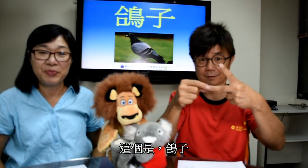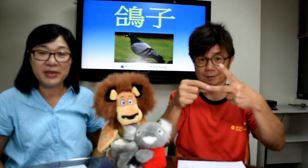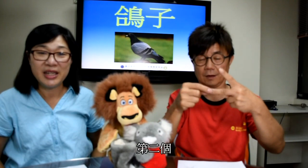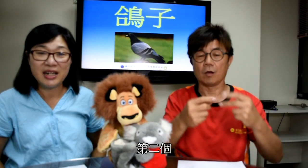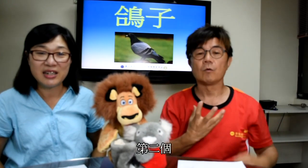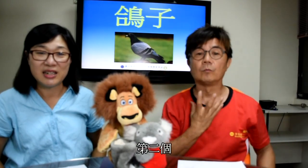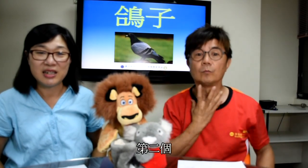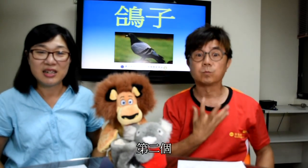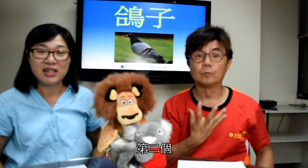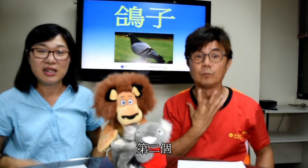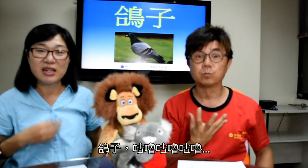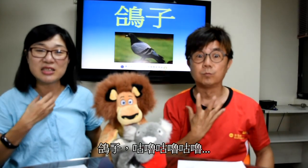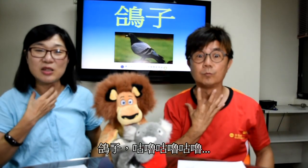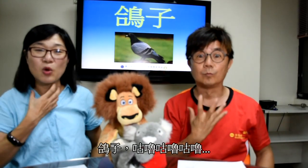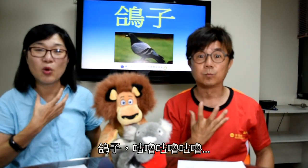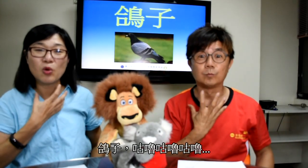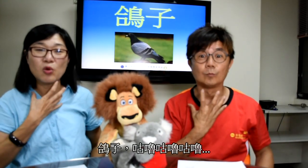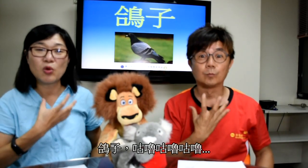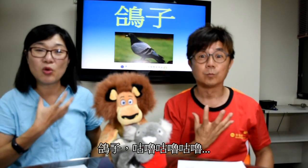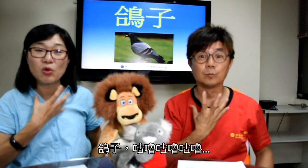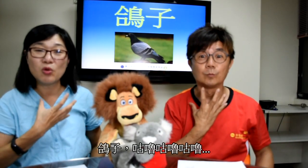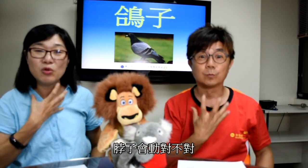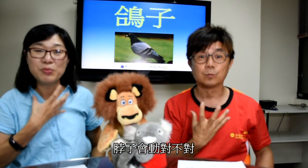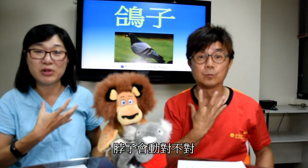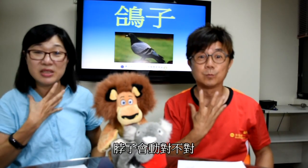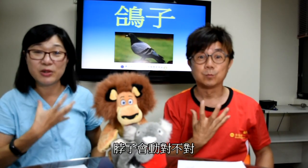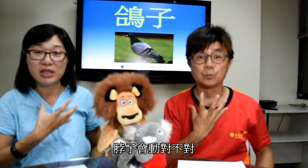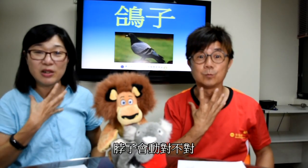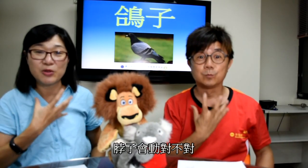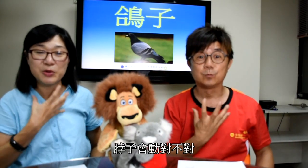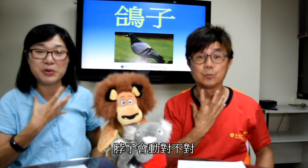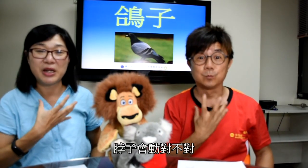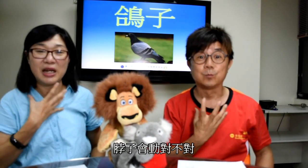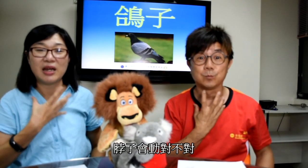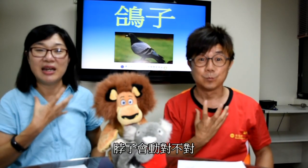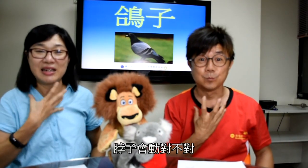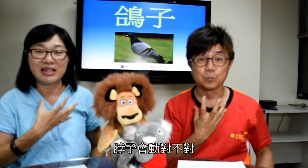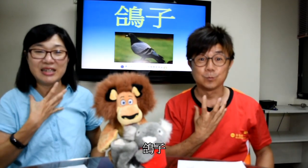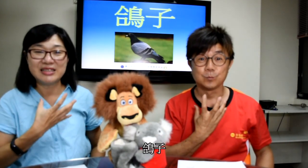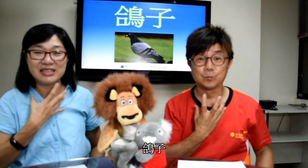第二个，鸽子咕噜咕噜咕噜咕噜咕噜，脖子会动，对不对？鸽子，